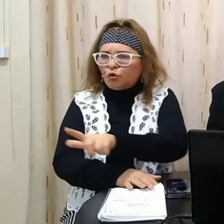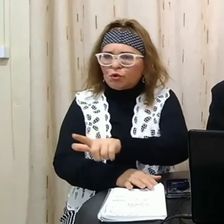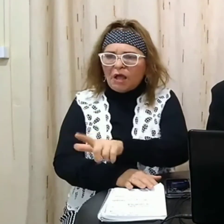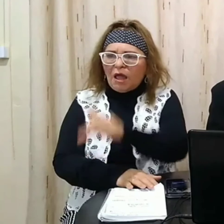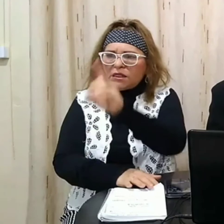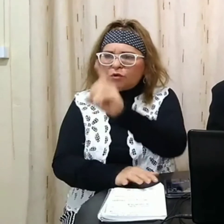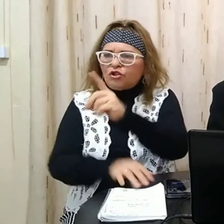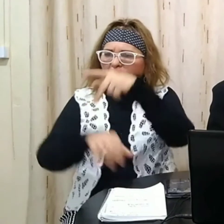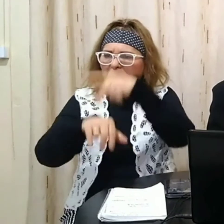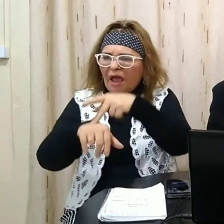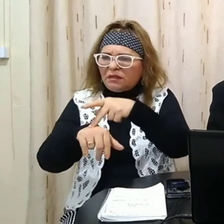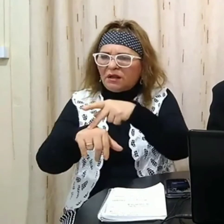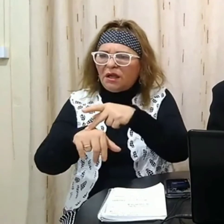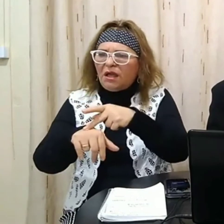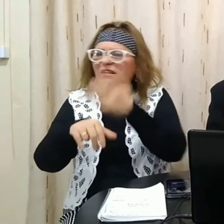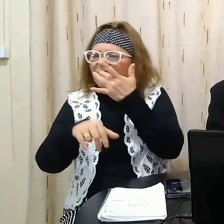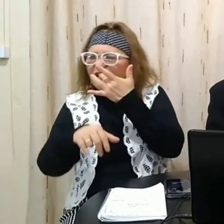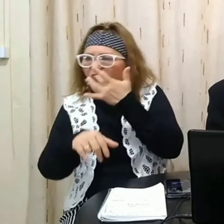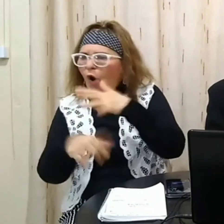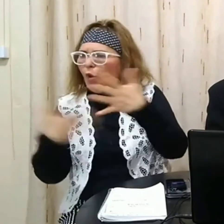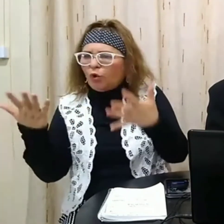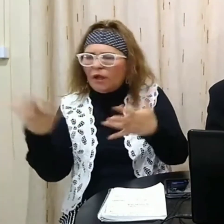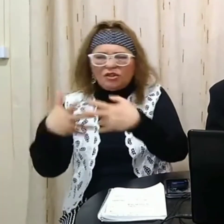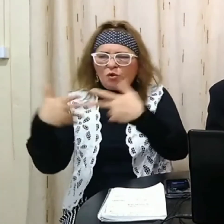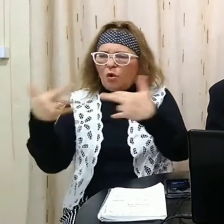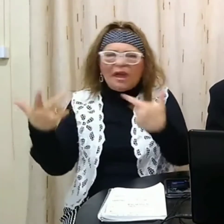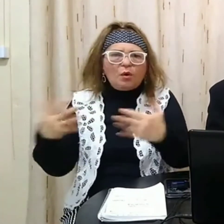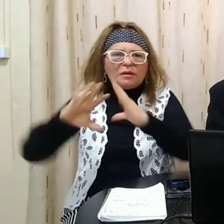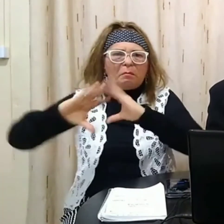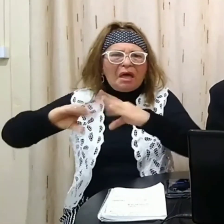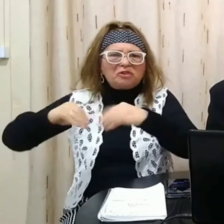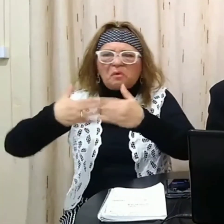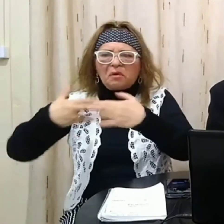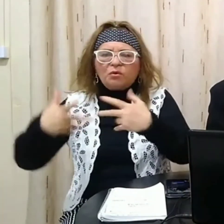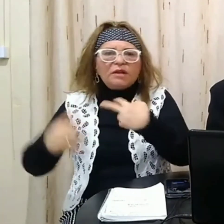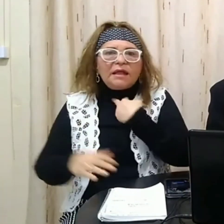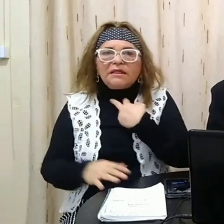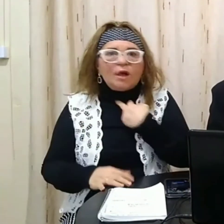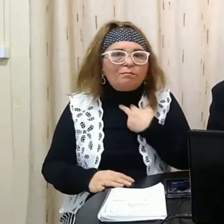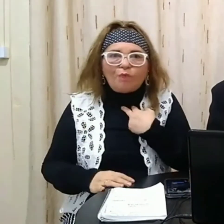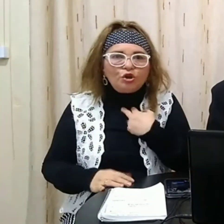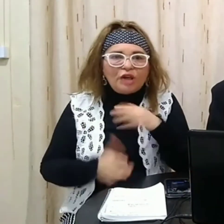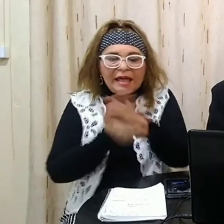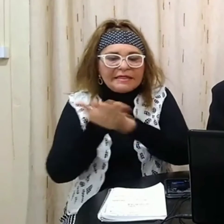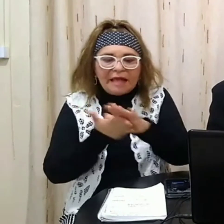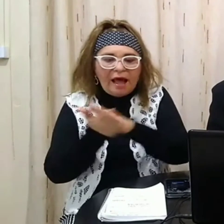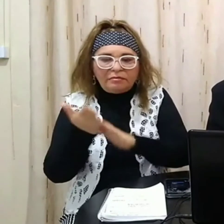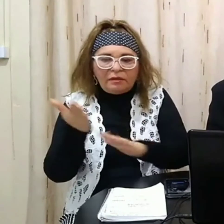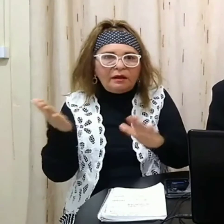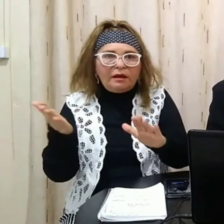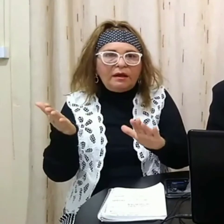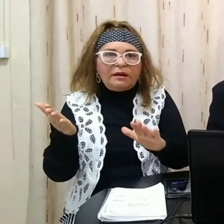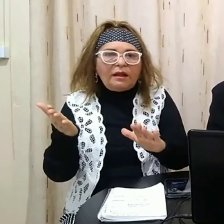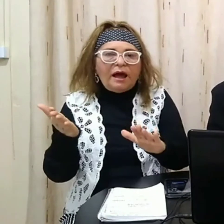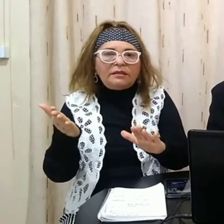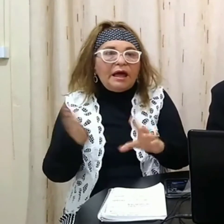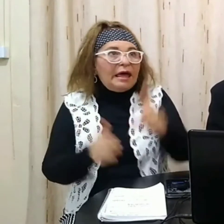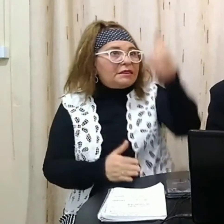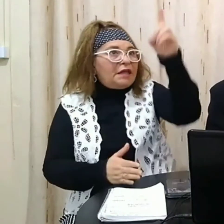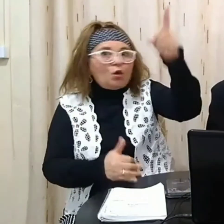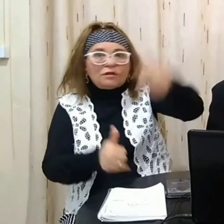Nós temos que ter muito cuidado para não colocar nada nem ninguém na frente do Senhor, no lugar dele,